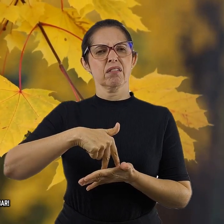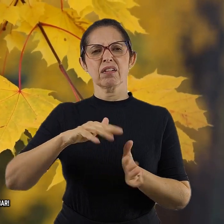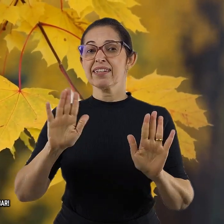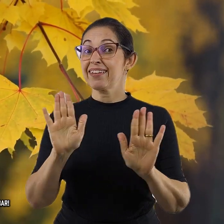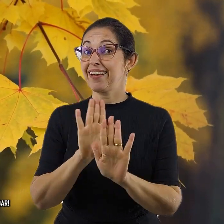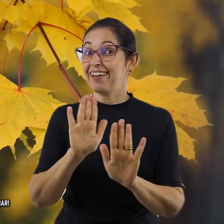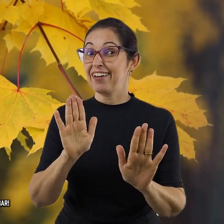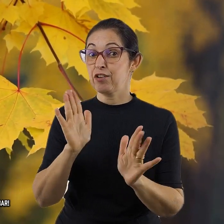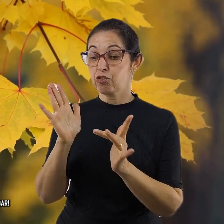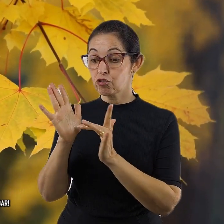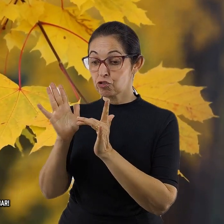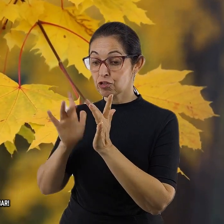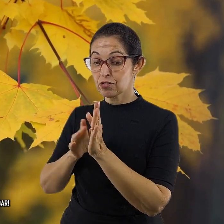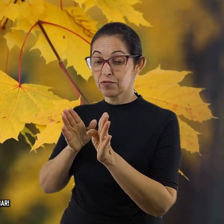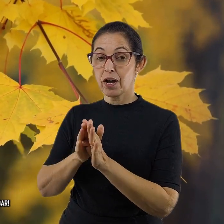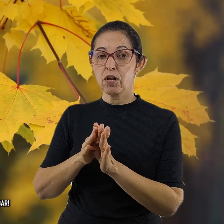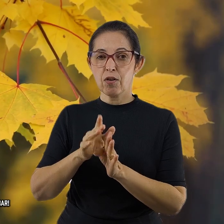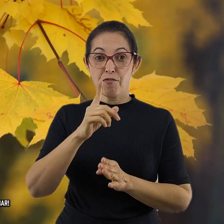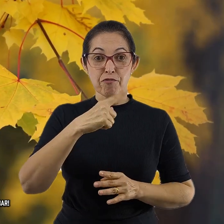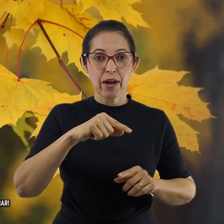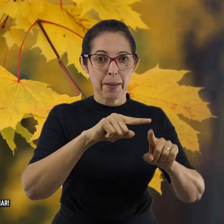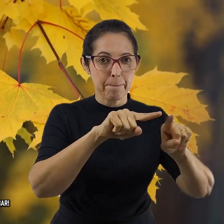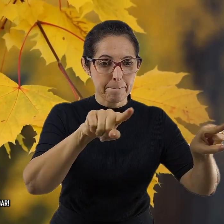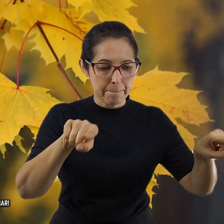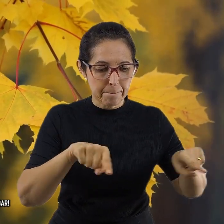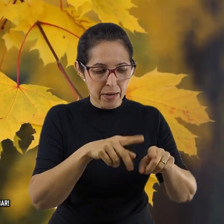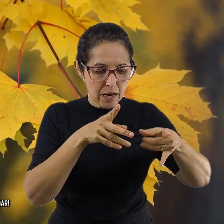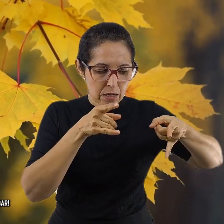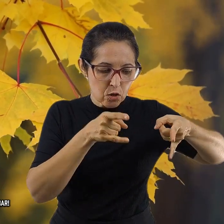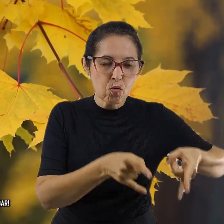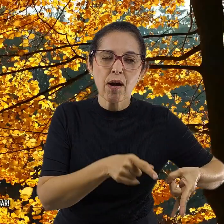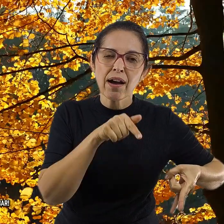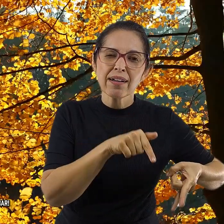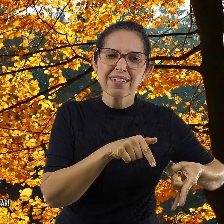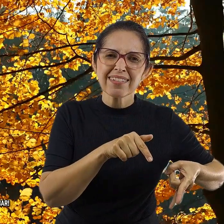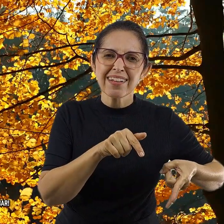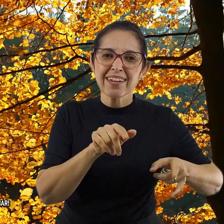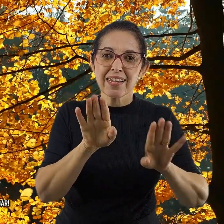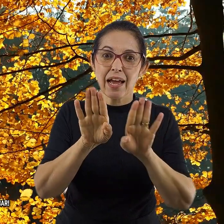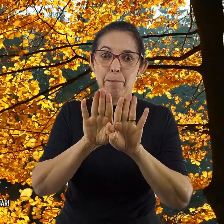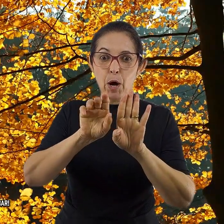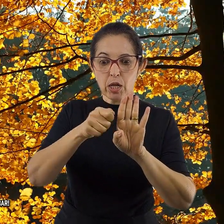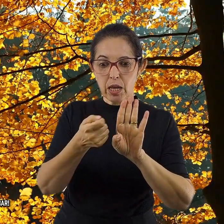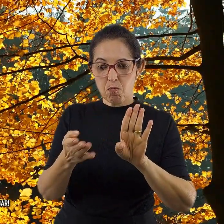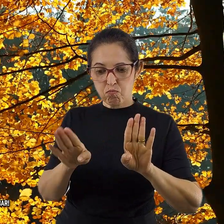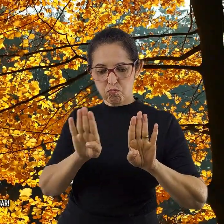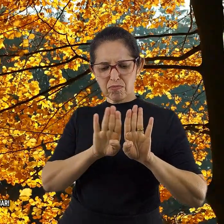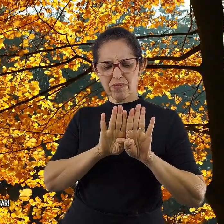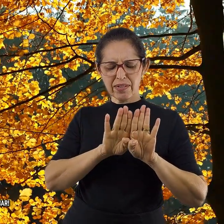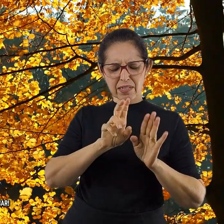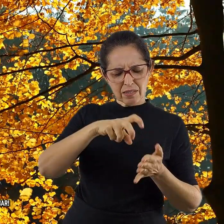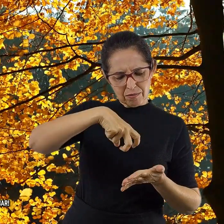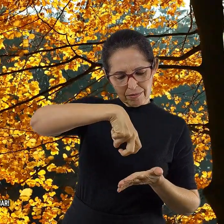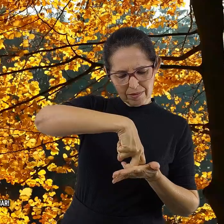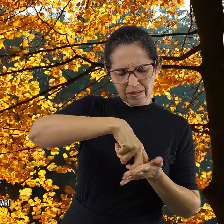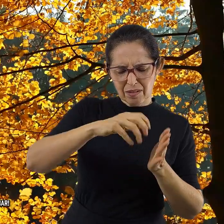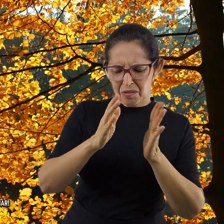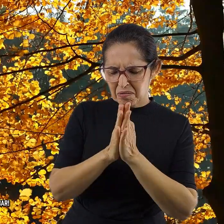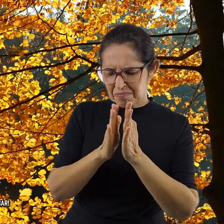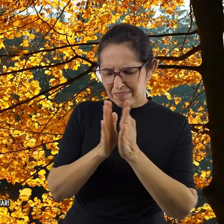Entra no teu quarto, fecha a porta e ora. Ora pela